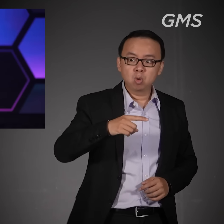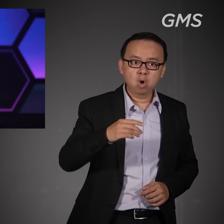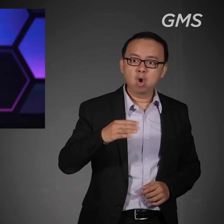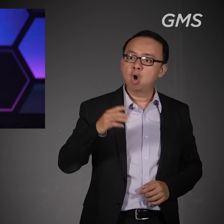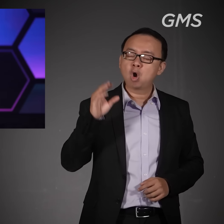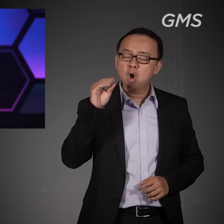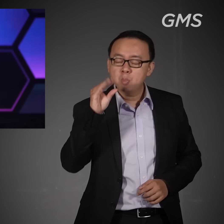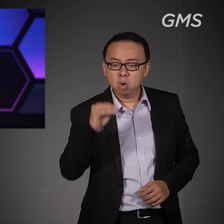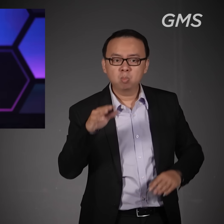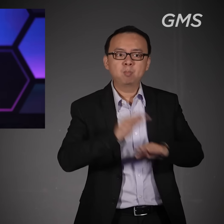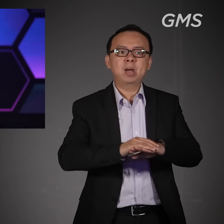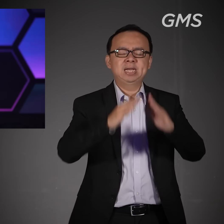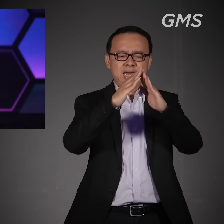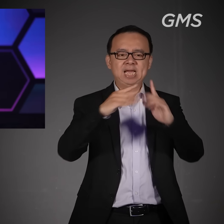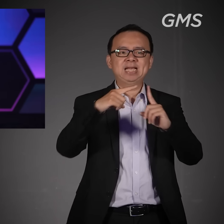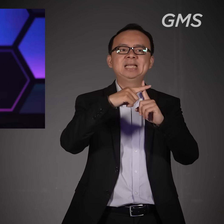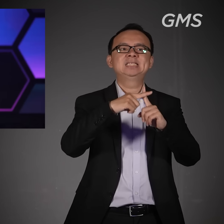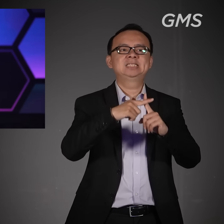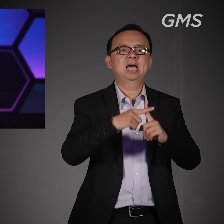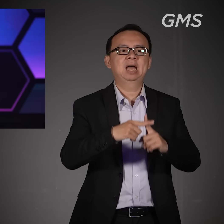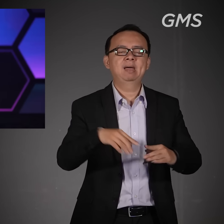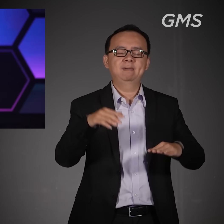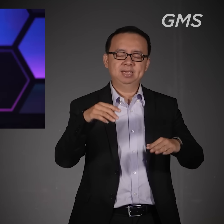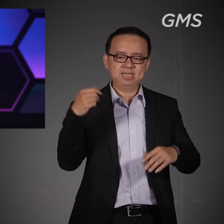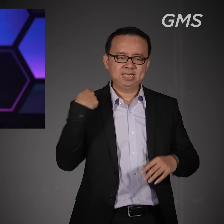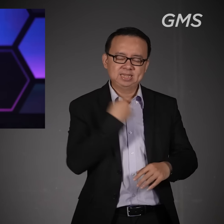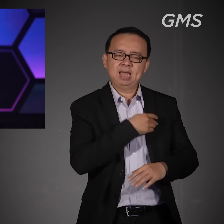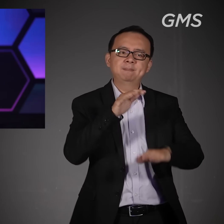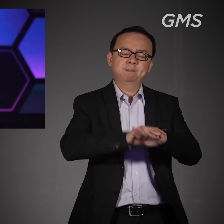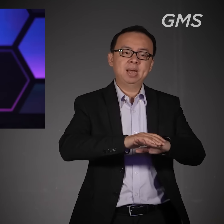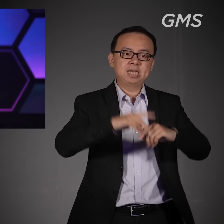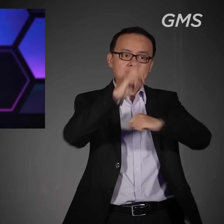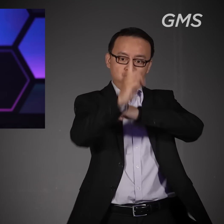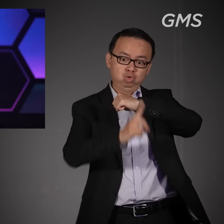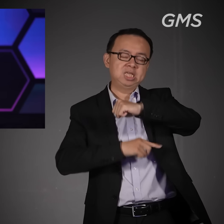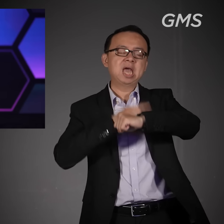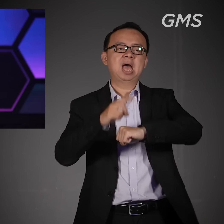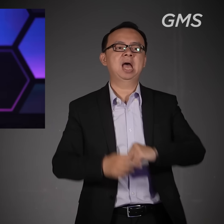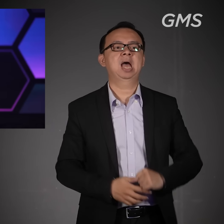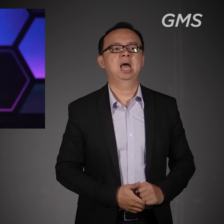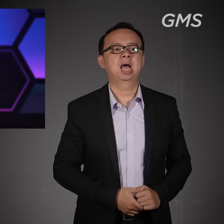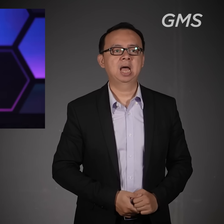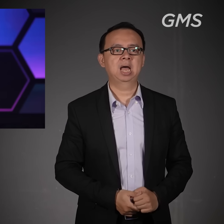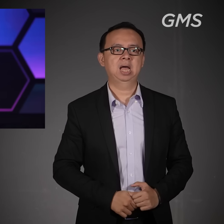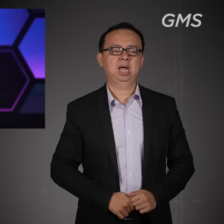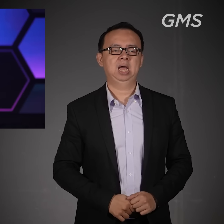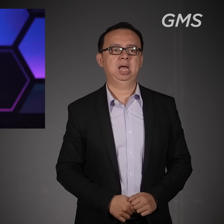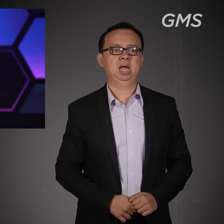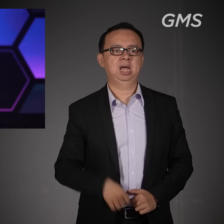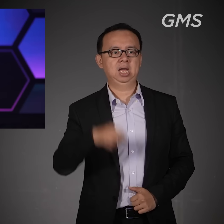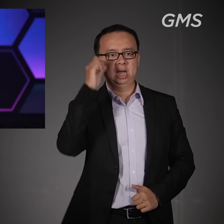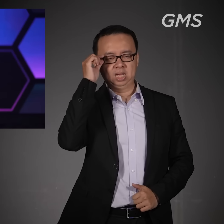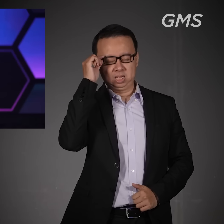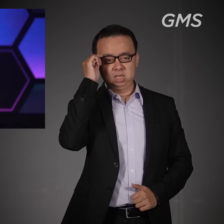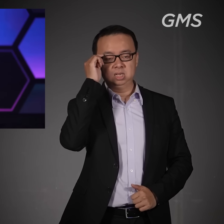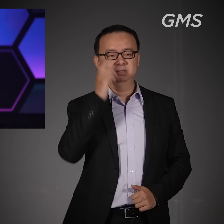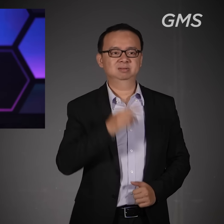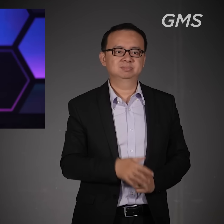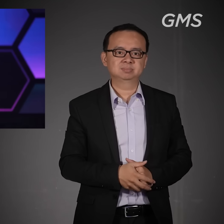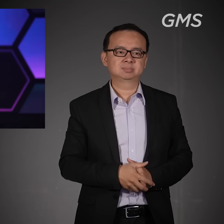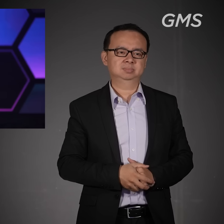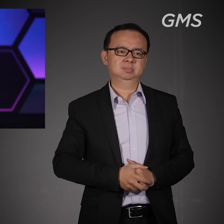kepada dunia. Seperti resending, diutus lagi. Aku mengutus kamu untuk menuai apa yang